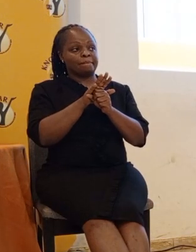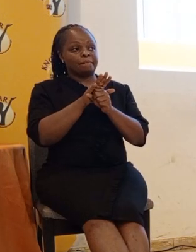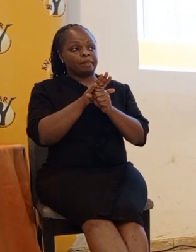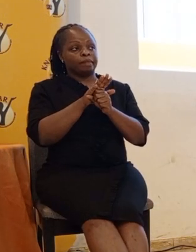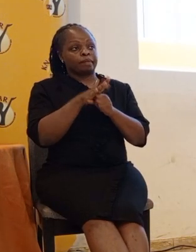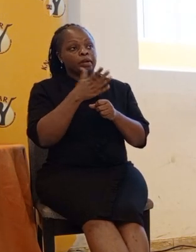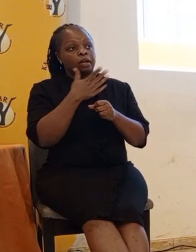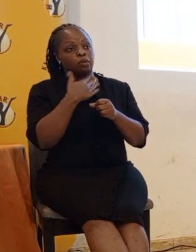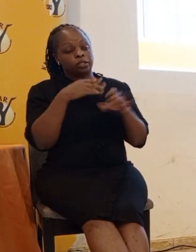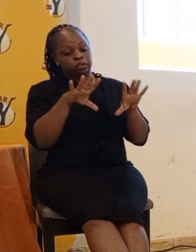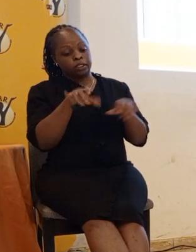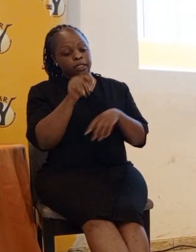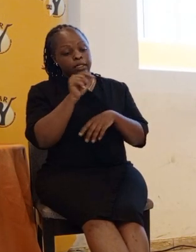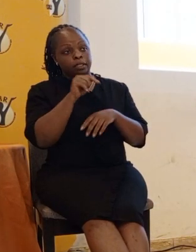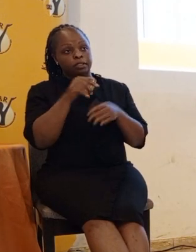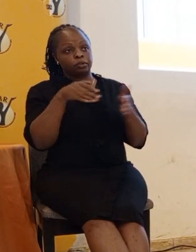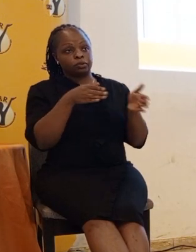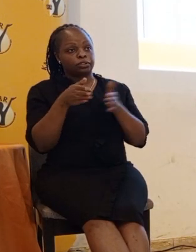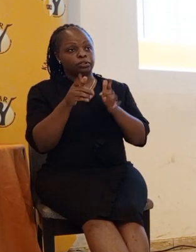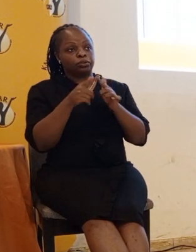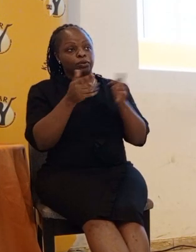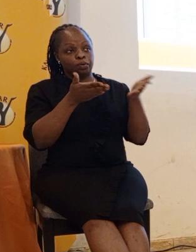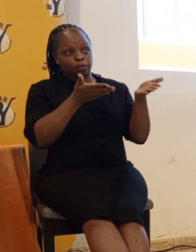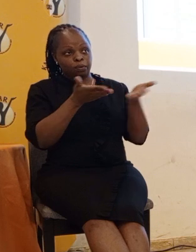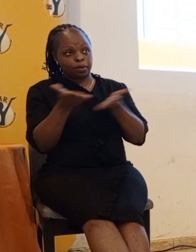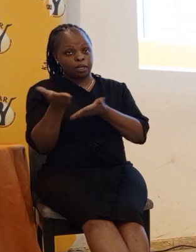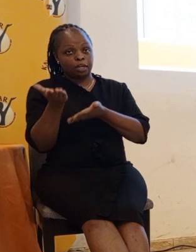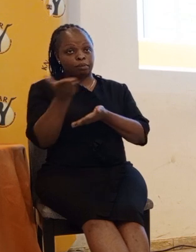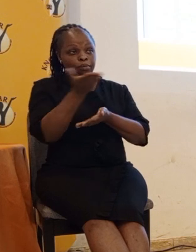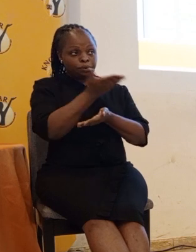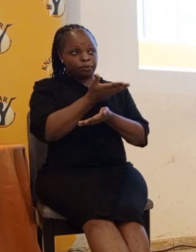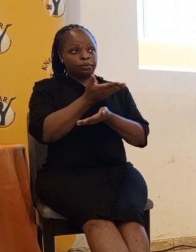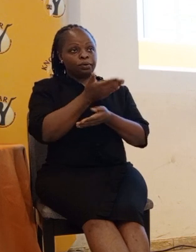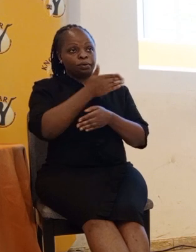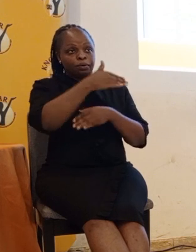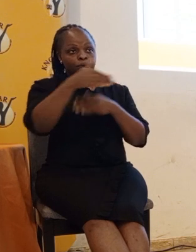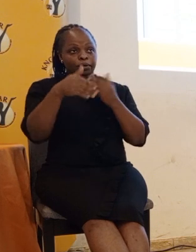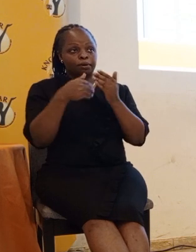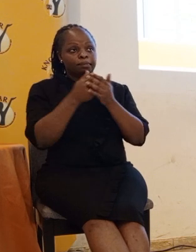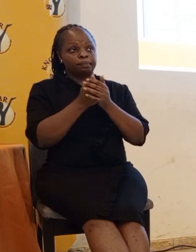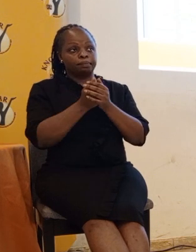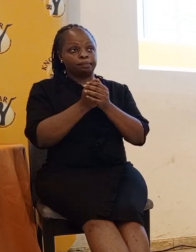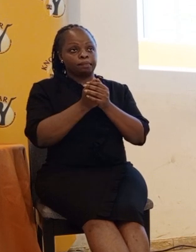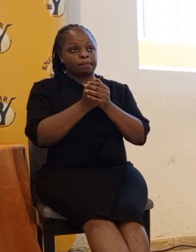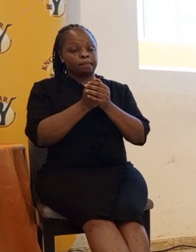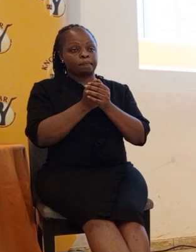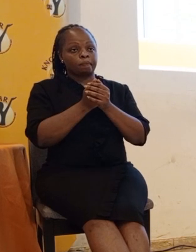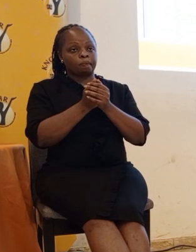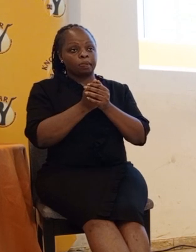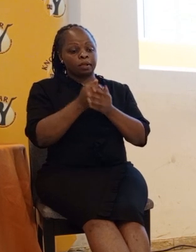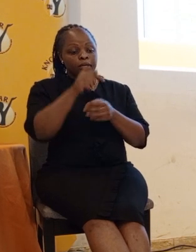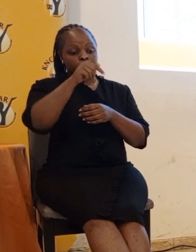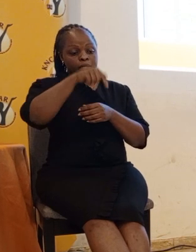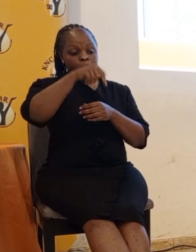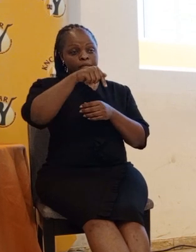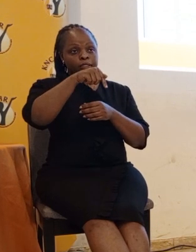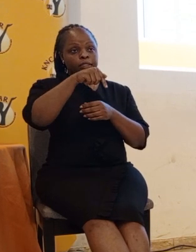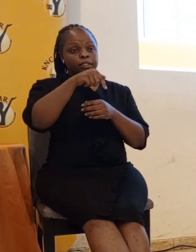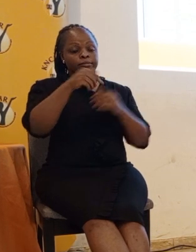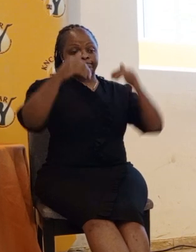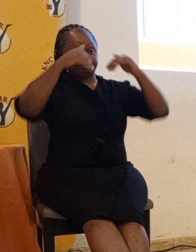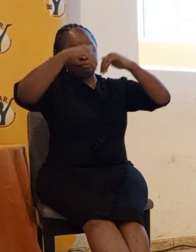May I take this opportunity niwakaribishe ninyi wote katika kikao ya siku